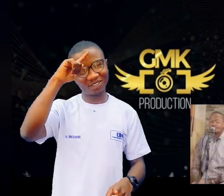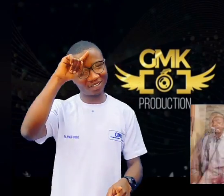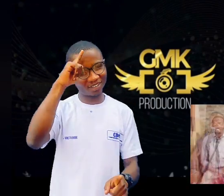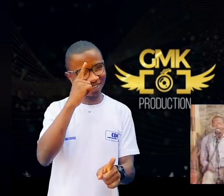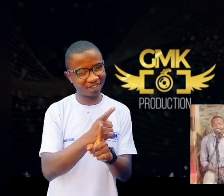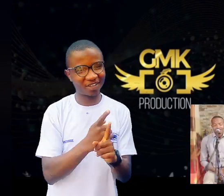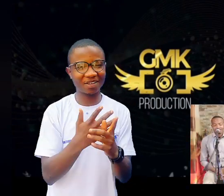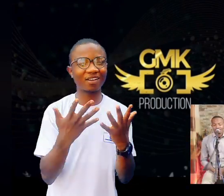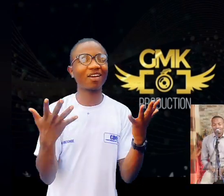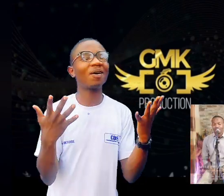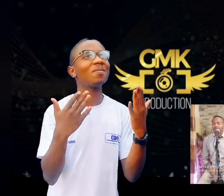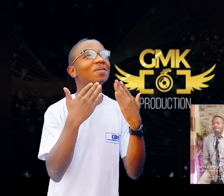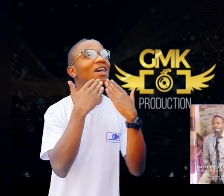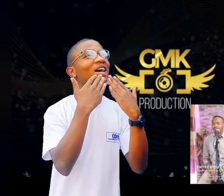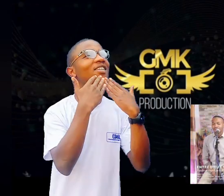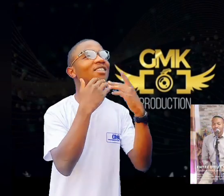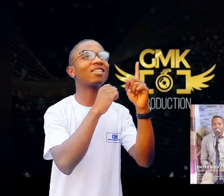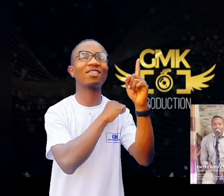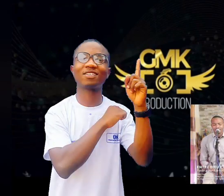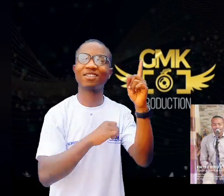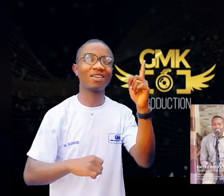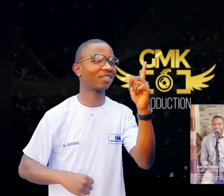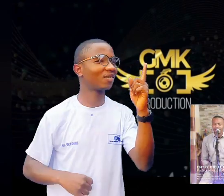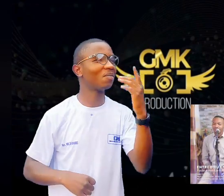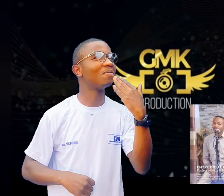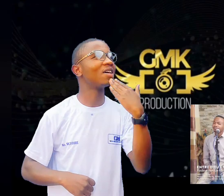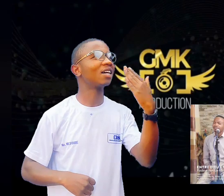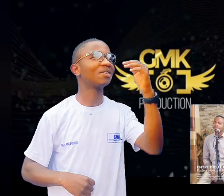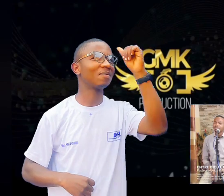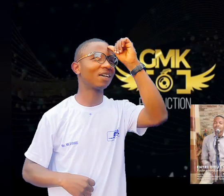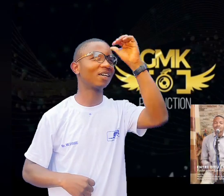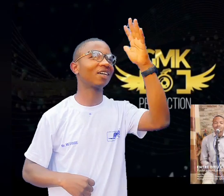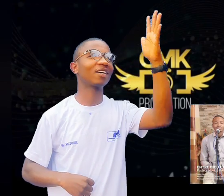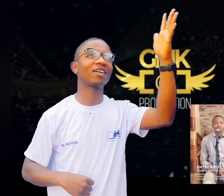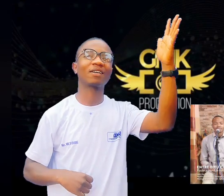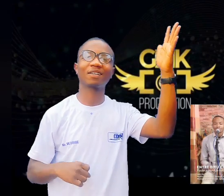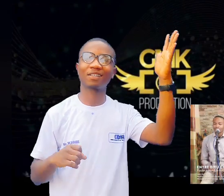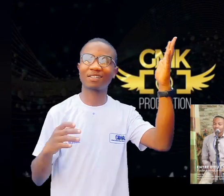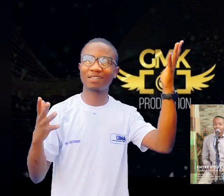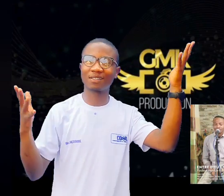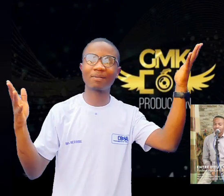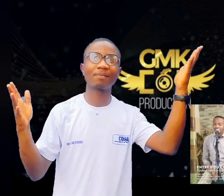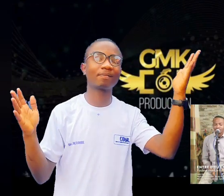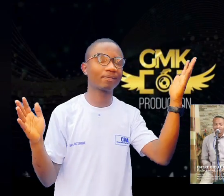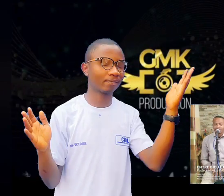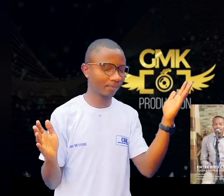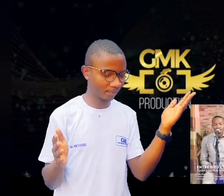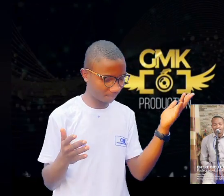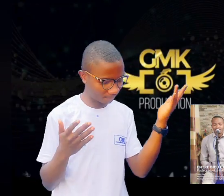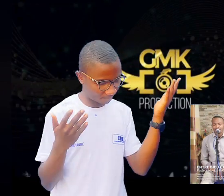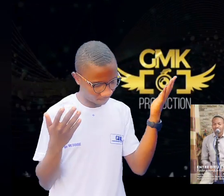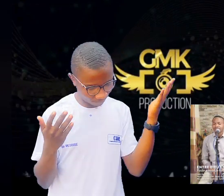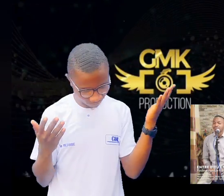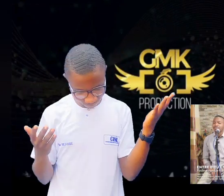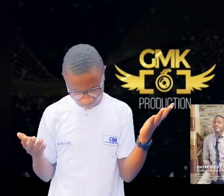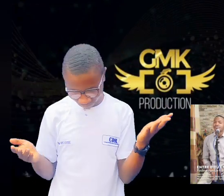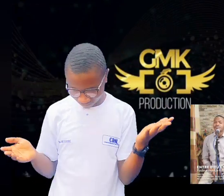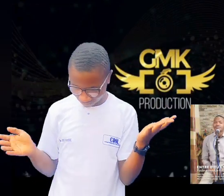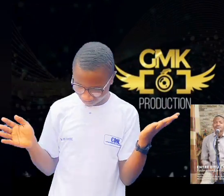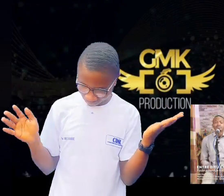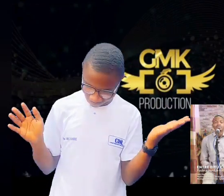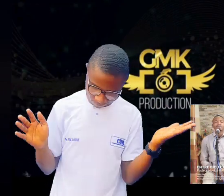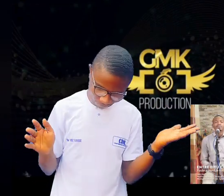me convaincre. Merci Seigneur. Oh, pour Merci, me convaincre. Merci Seigneur.